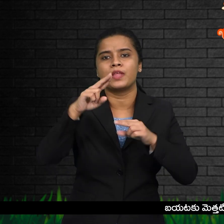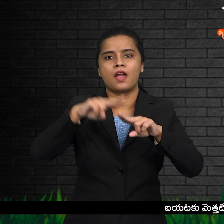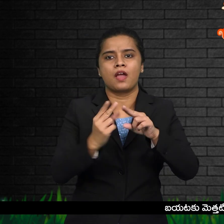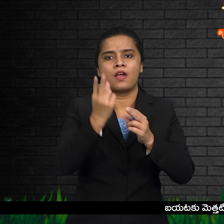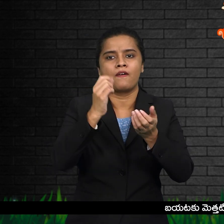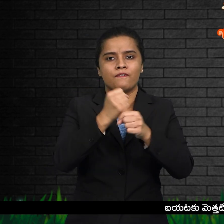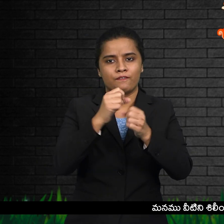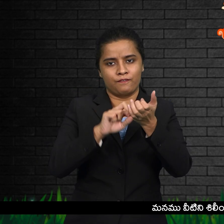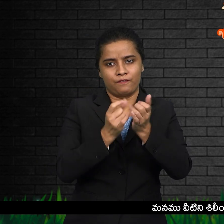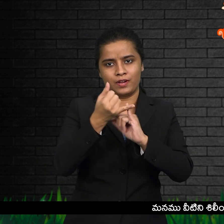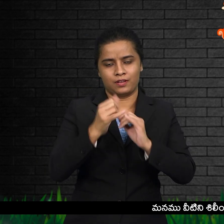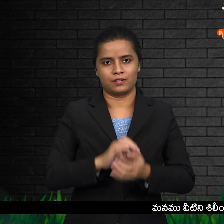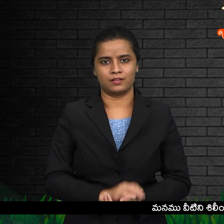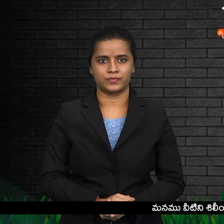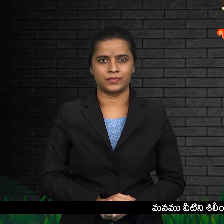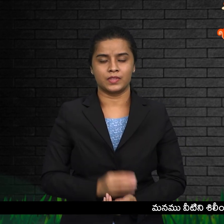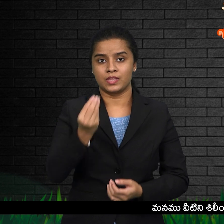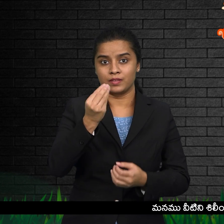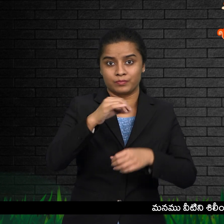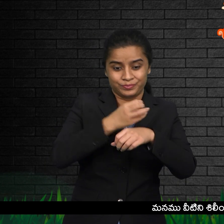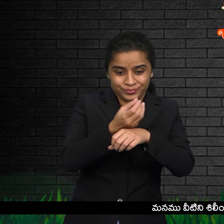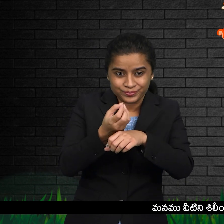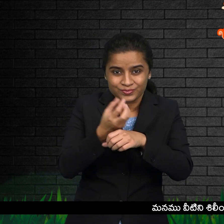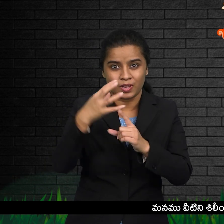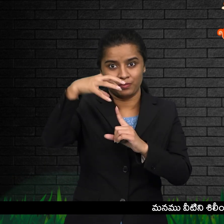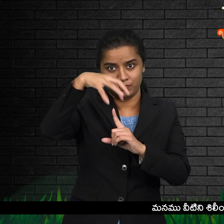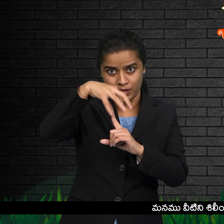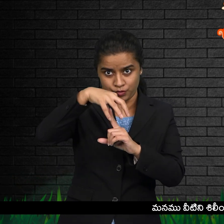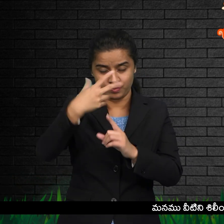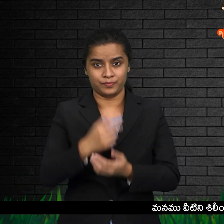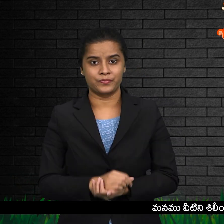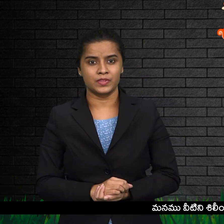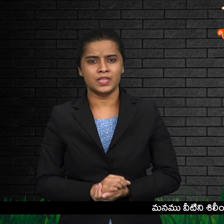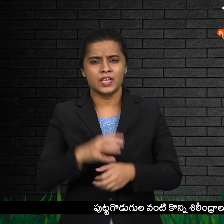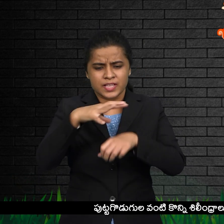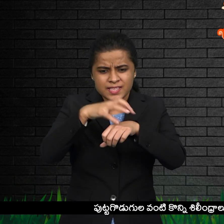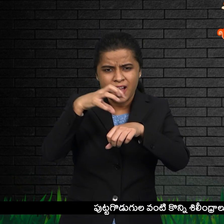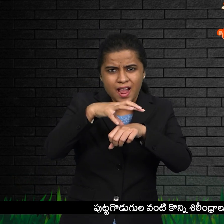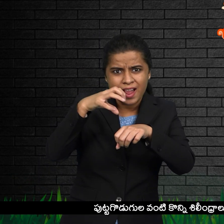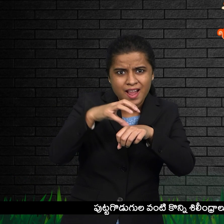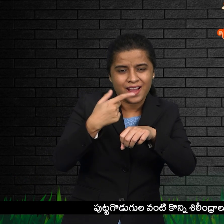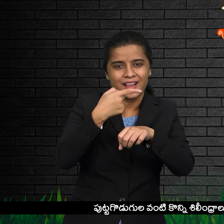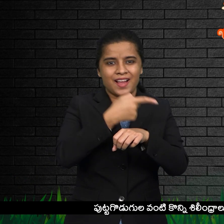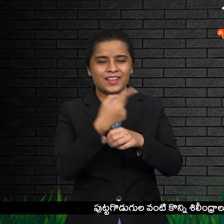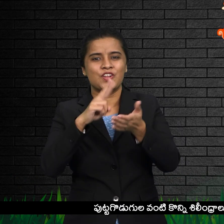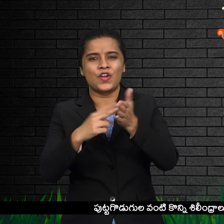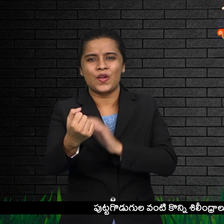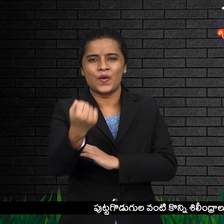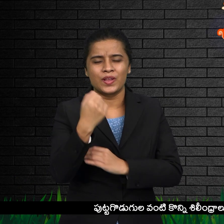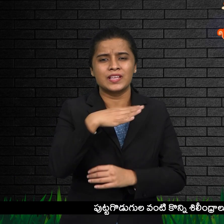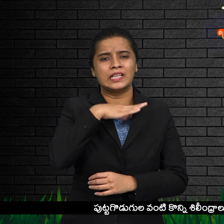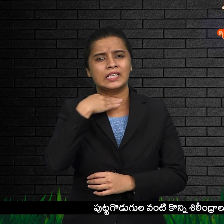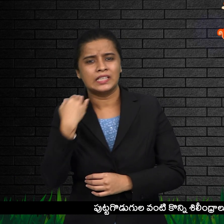వలె కనిపిస్తాయి. మనం వీటిని శిలీంధ్రములు అని పేరు పిలుస్తాము. పుట్టగొడుగుల వంటి కొన్ని